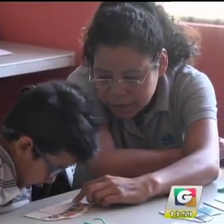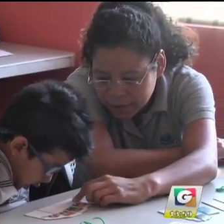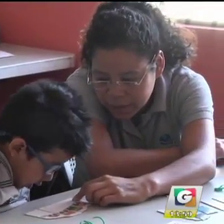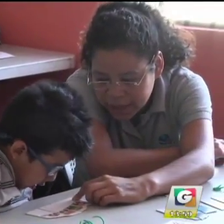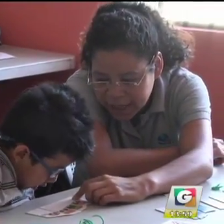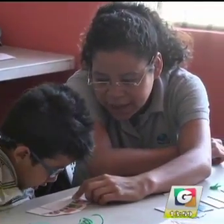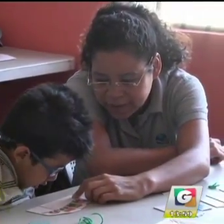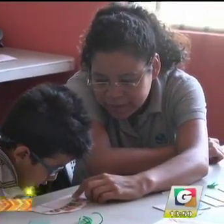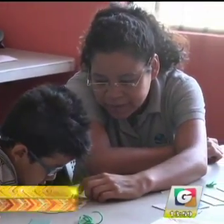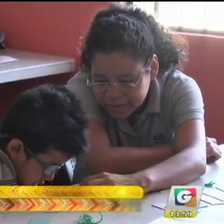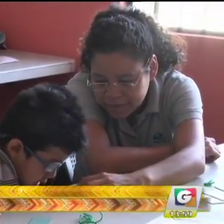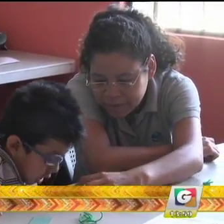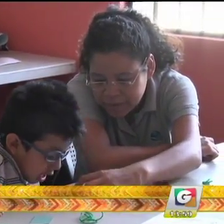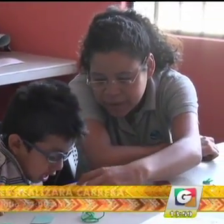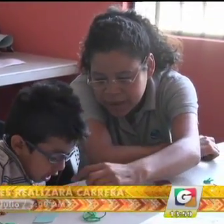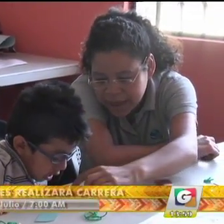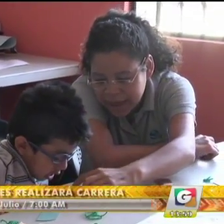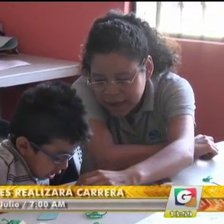sociedad. Y les recuerdo,